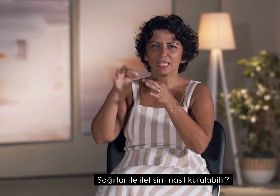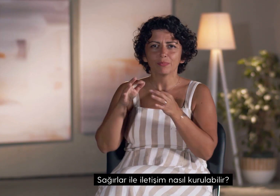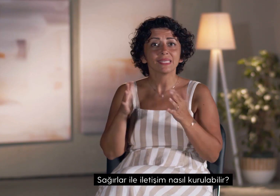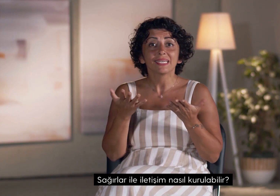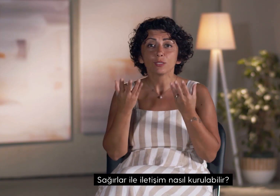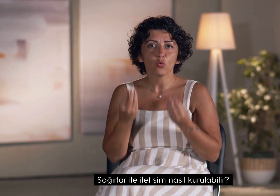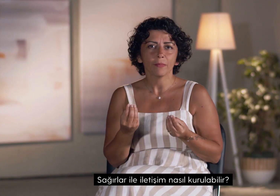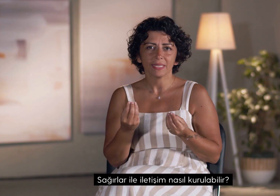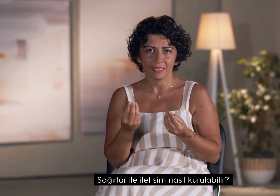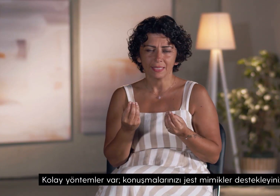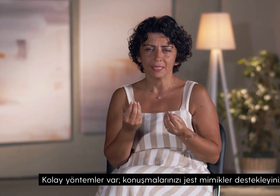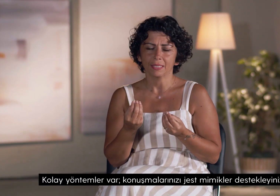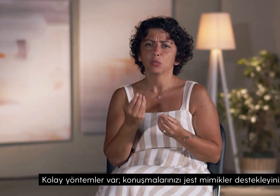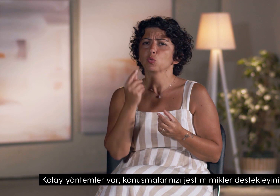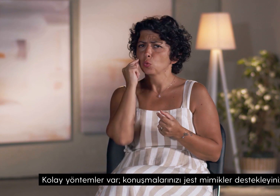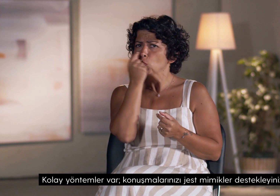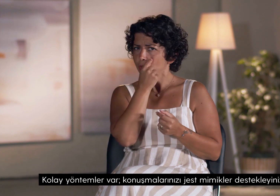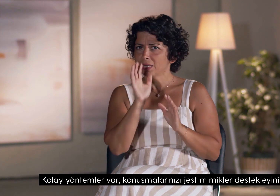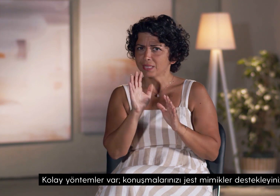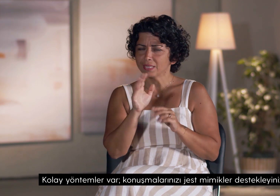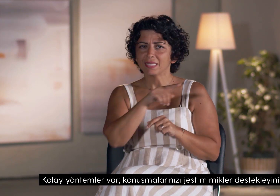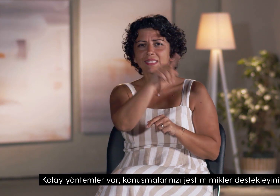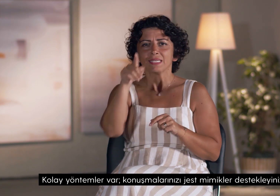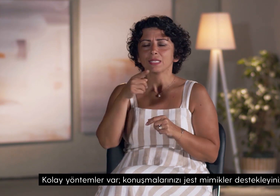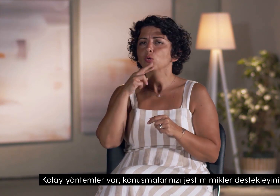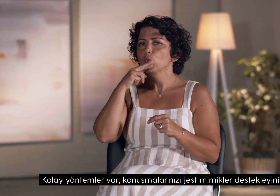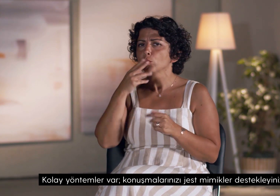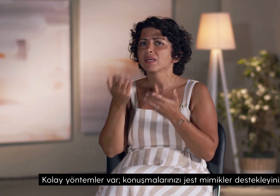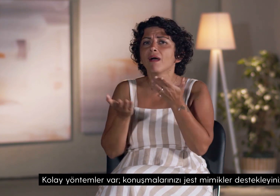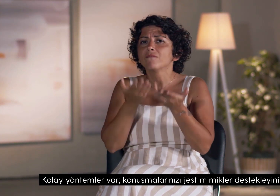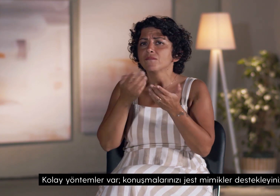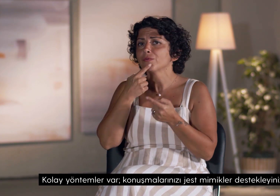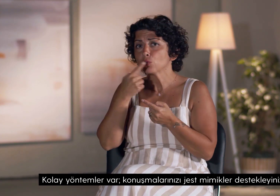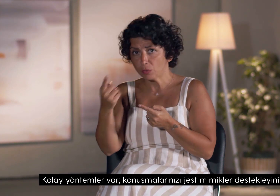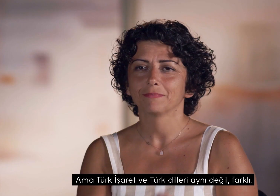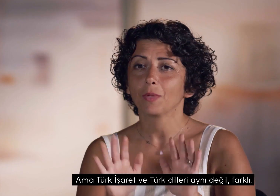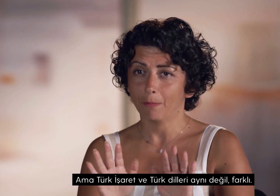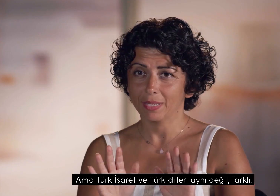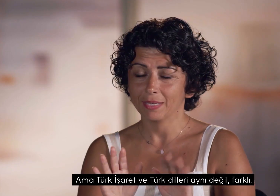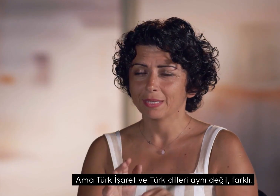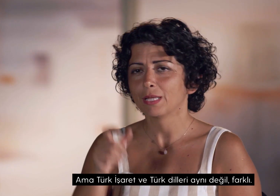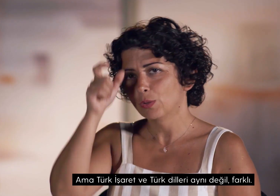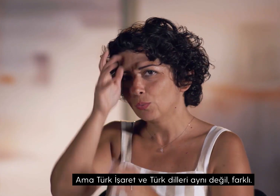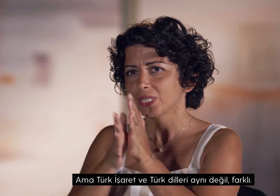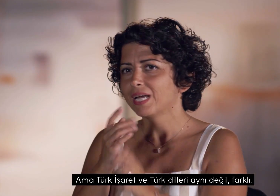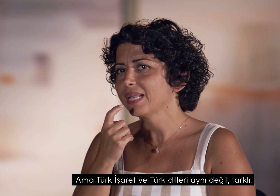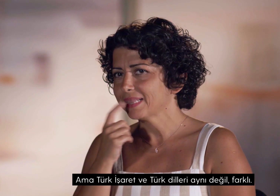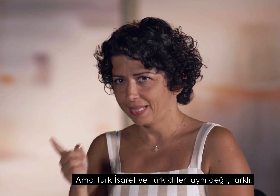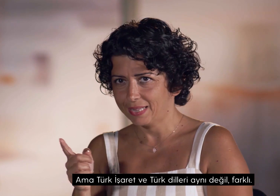nasıl kurulabilir? Kolay yöntemler var. Konuşmalarınızı jest mimikle destekleyiniz. Ama Türk işaret ve Türk dilleri